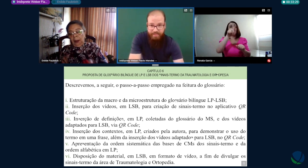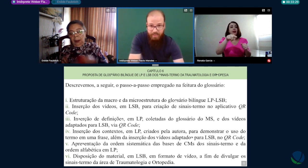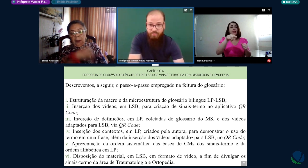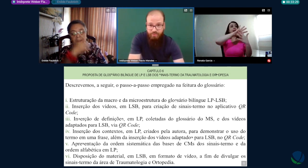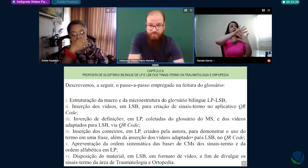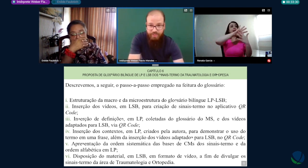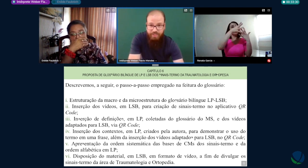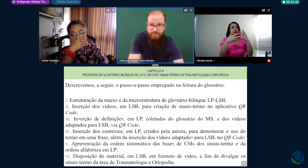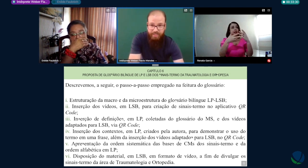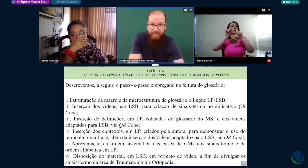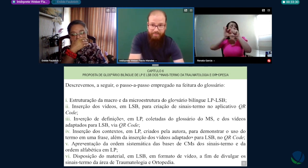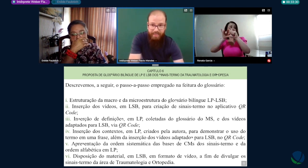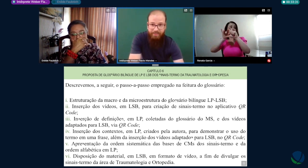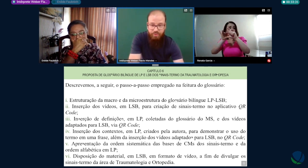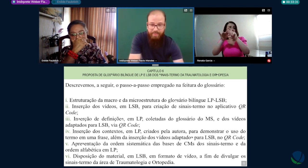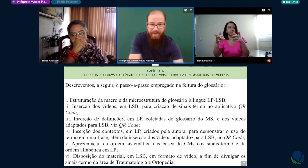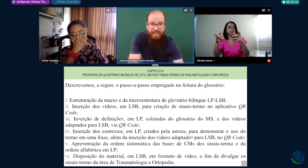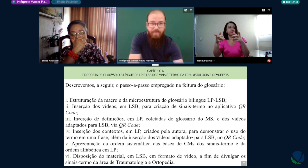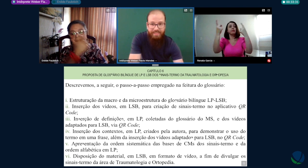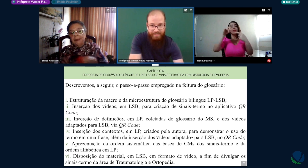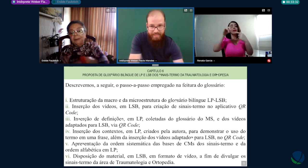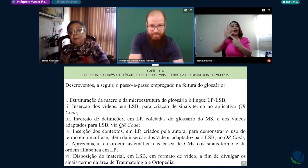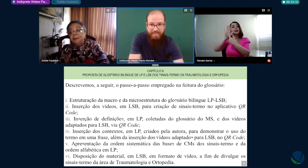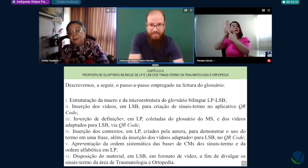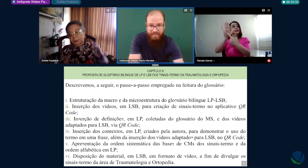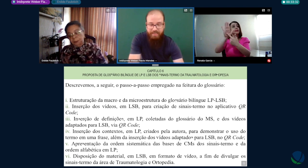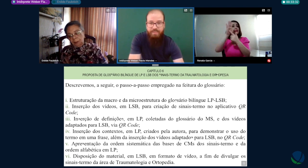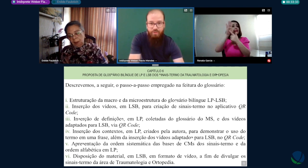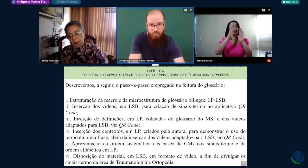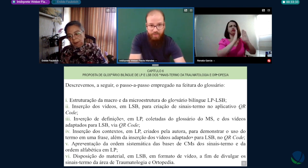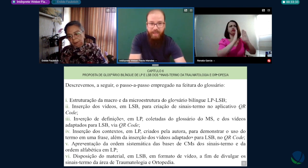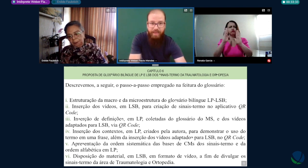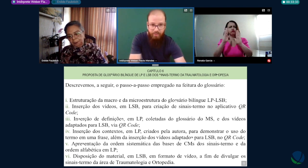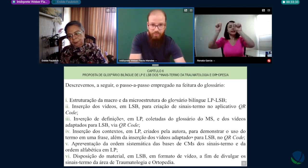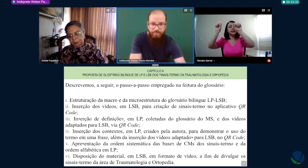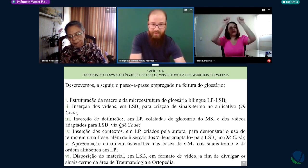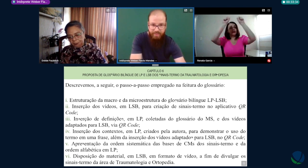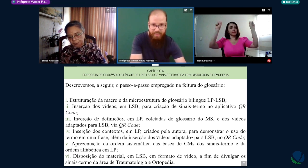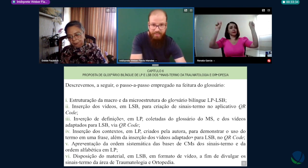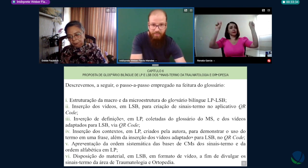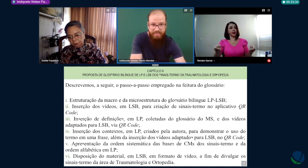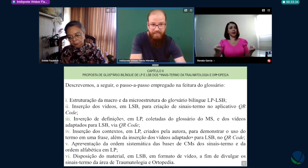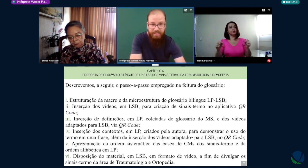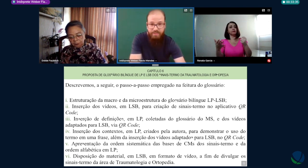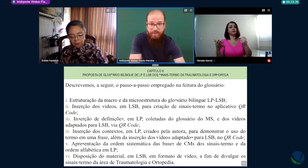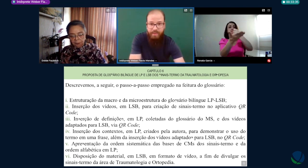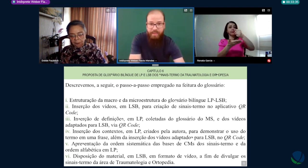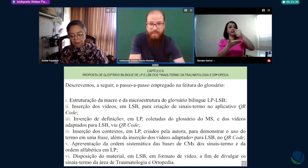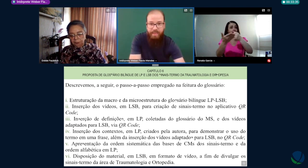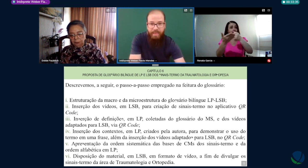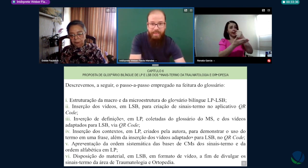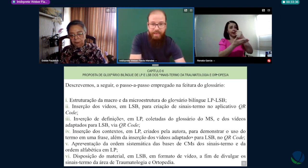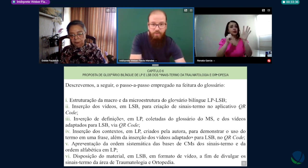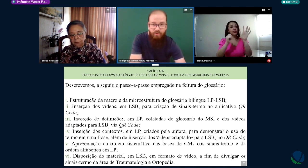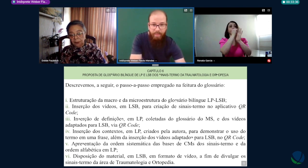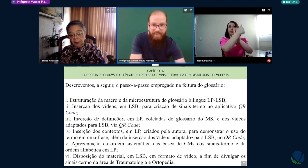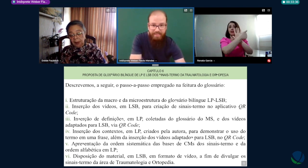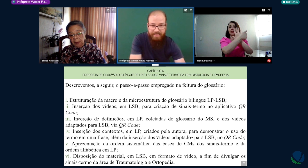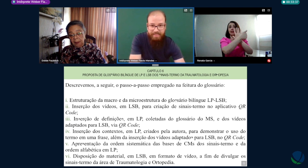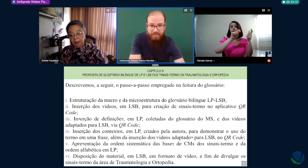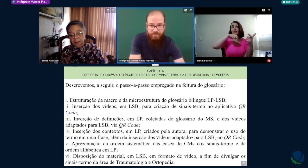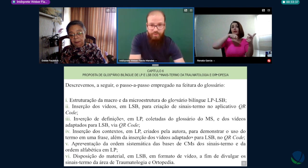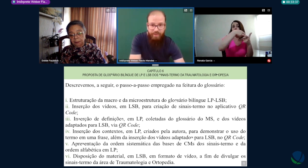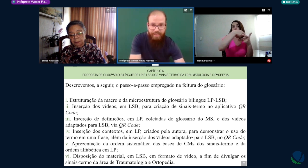da inscrição dos vídeos adaptados para a língua de sinais brasileiras no QR Code para facilitar o acesso. E aí houve